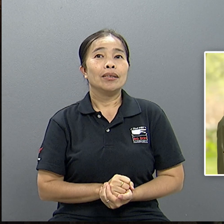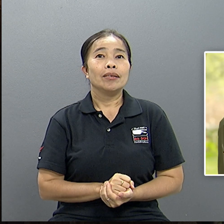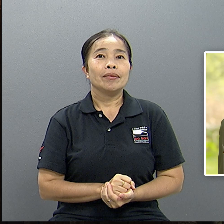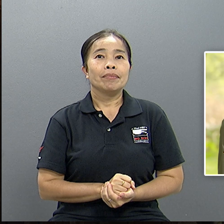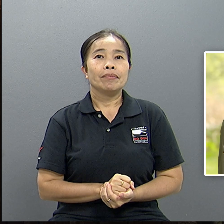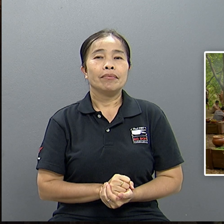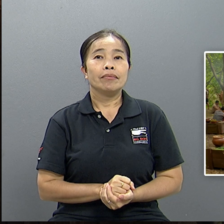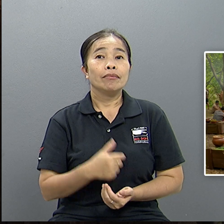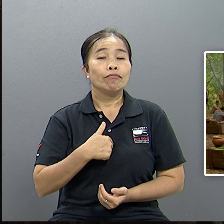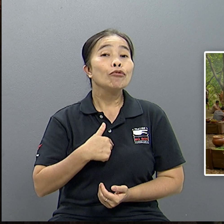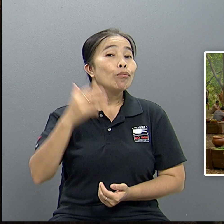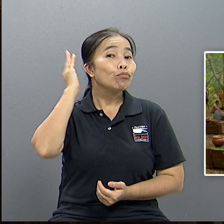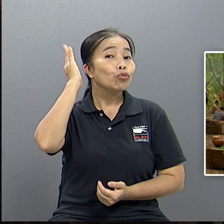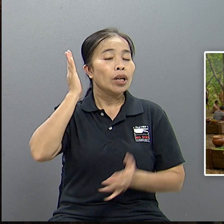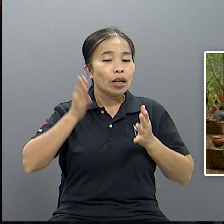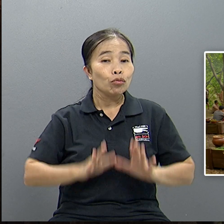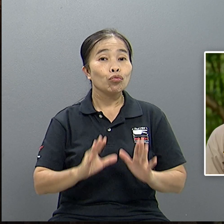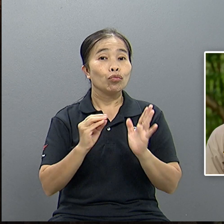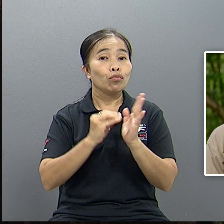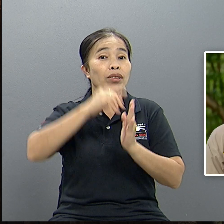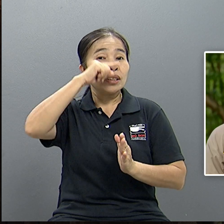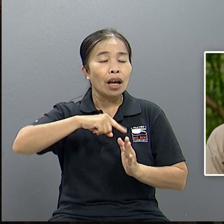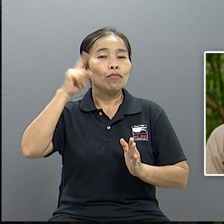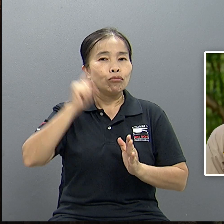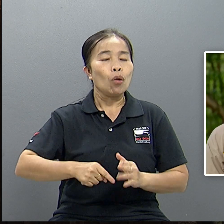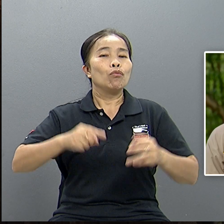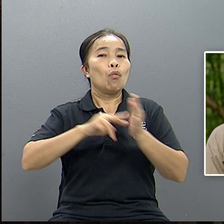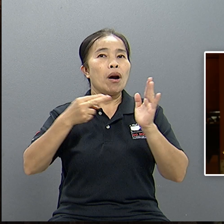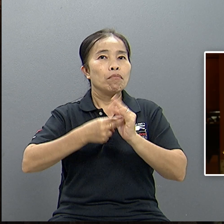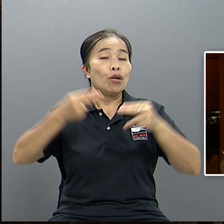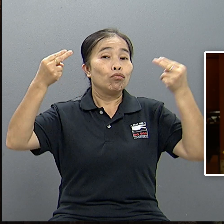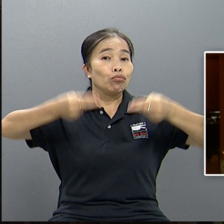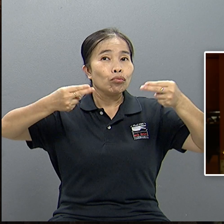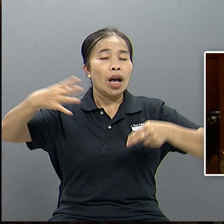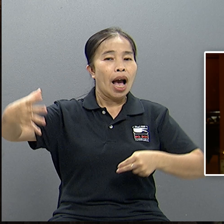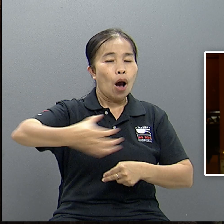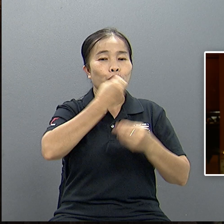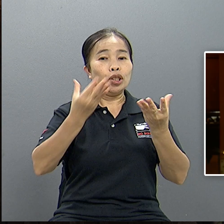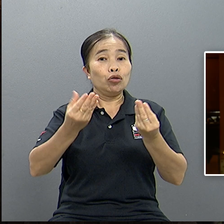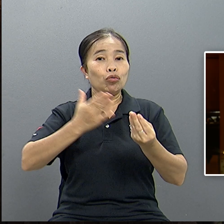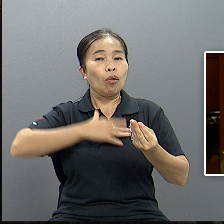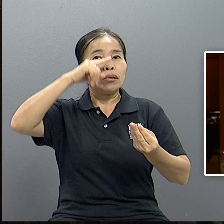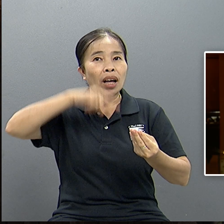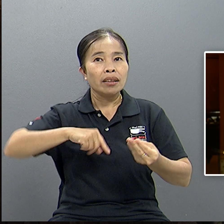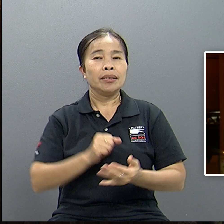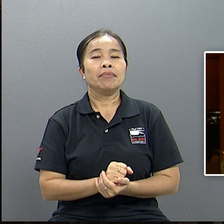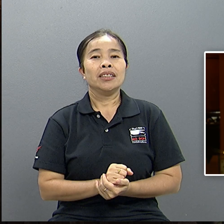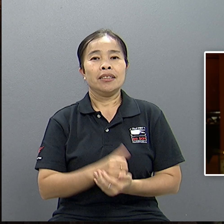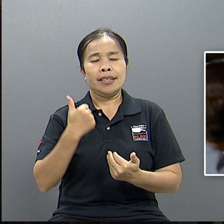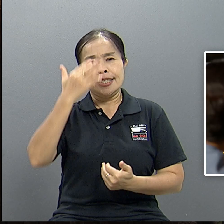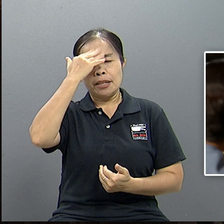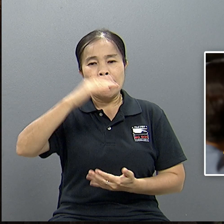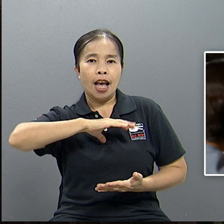ม เราเป็นชายชาติสยามก็ต้องต่อสู้เพื่อสยามทำเพื่อประโยชน์ของประเทศสยาม มันเอาเรือปืนมาจ่อปากแม่น้ำเจ้าพระยาของเรา